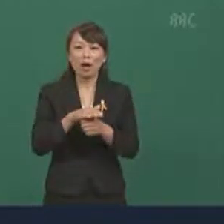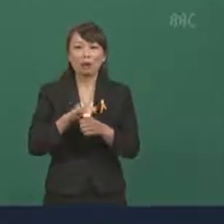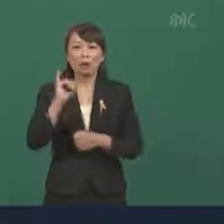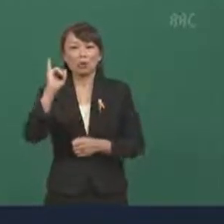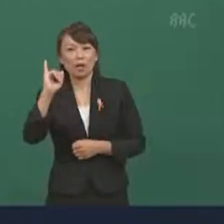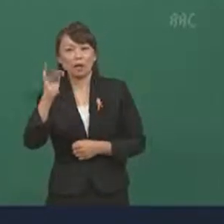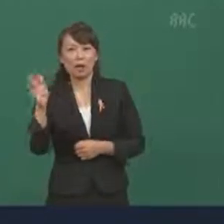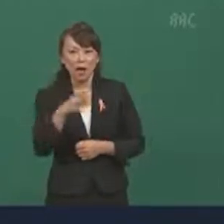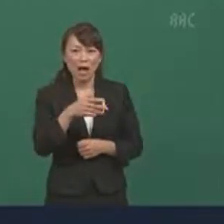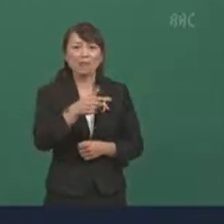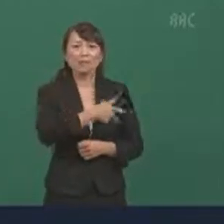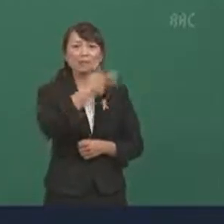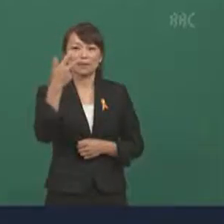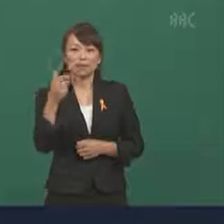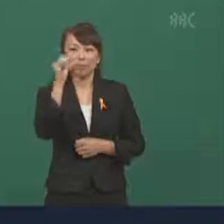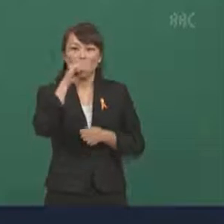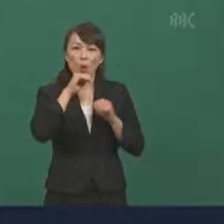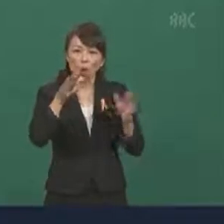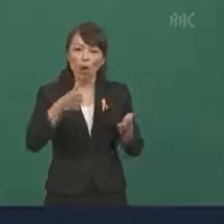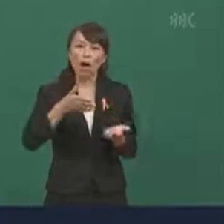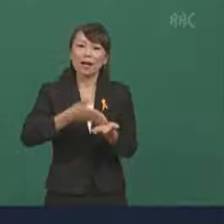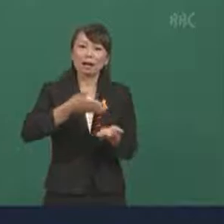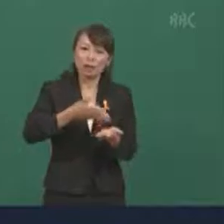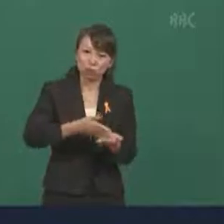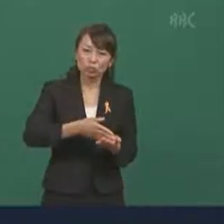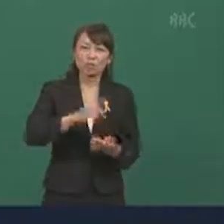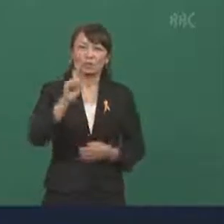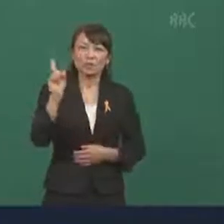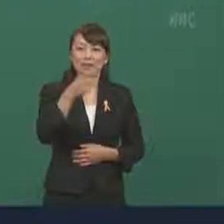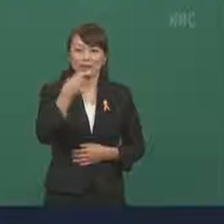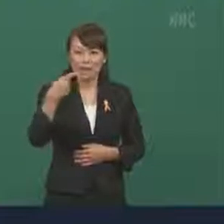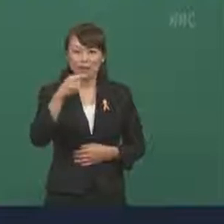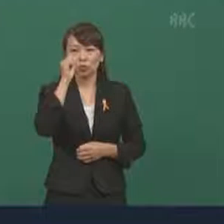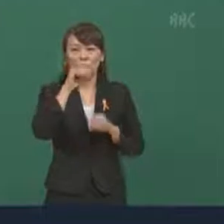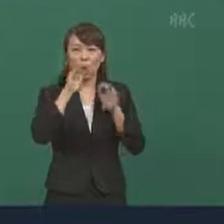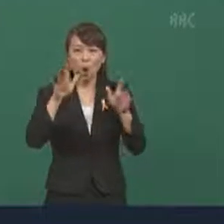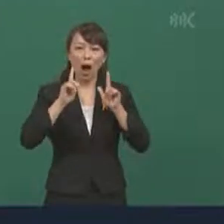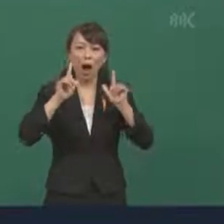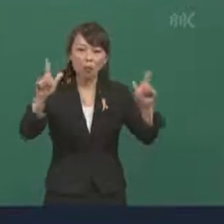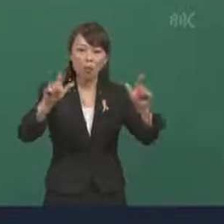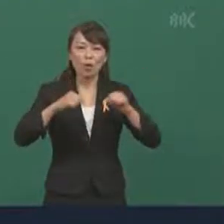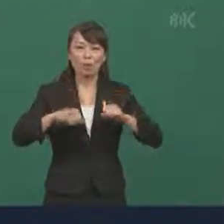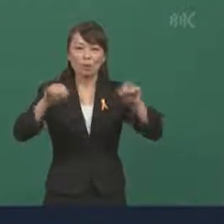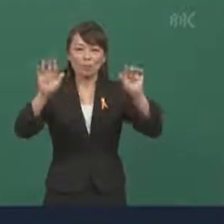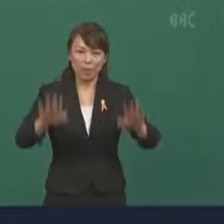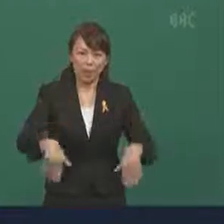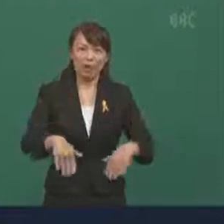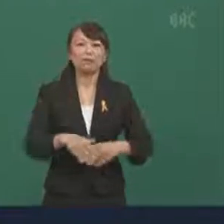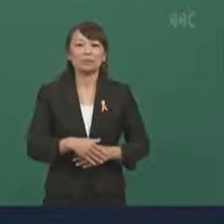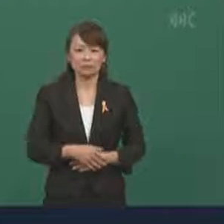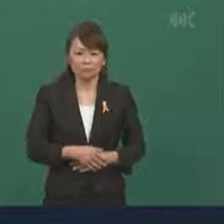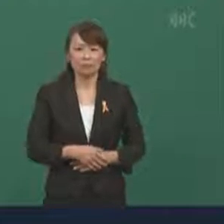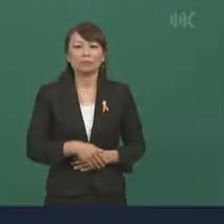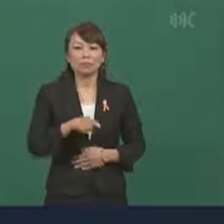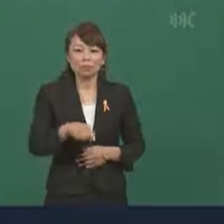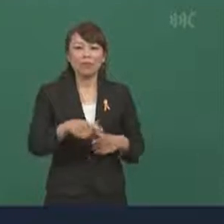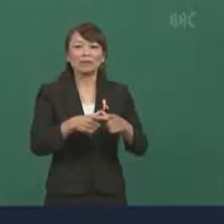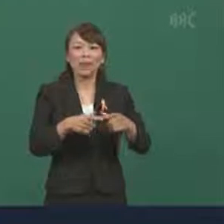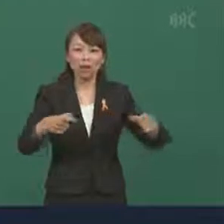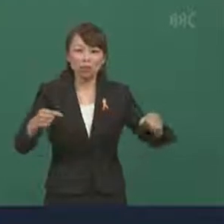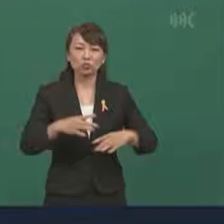愛子さんによって、虹予報の解説や第1回の予報発表が行われ